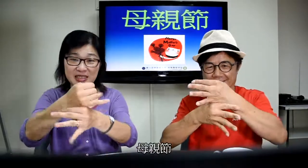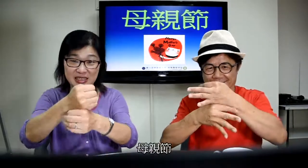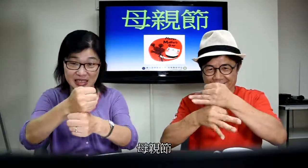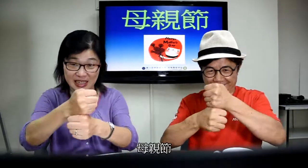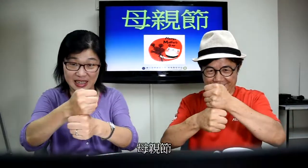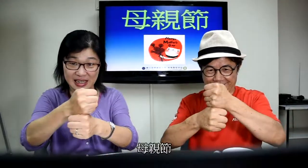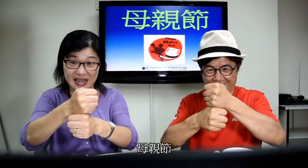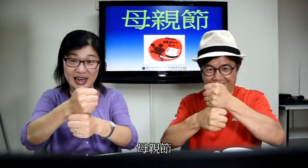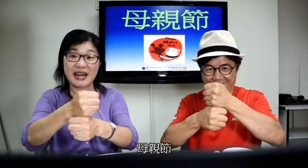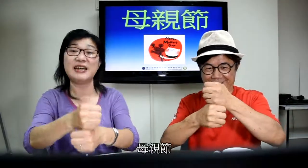节，